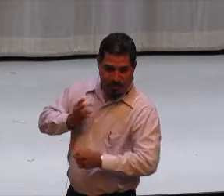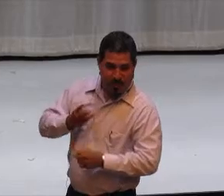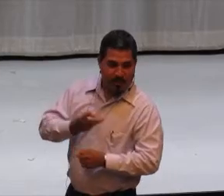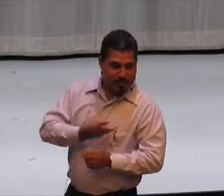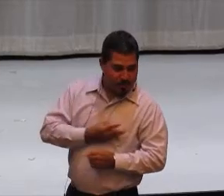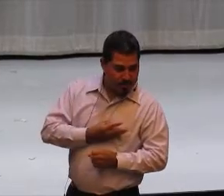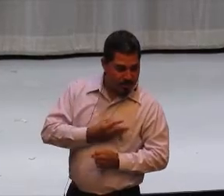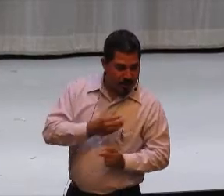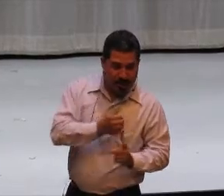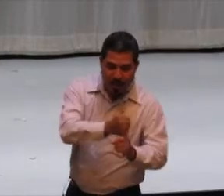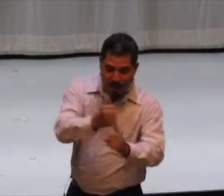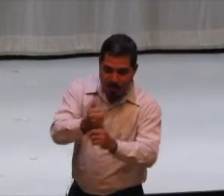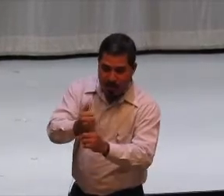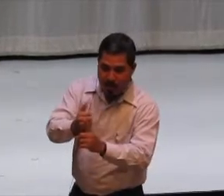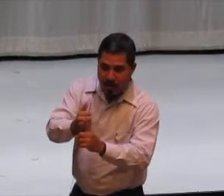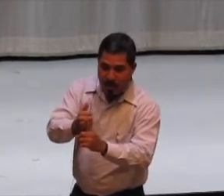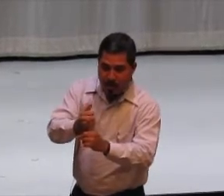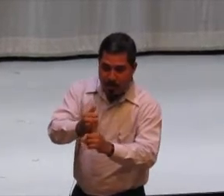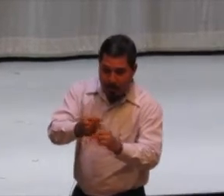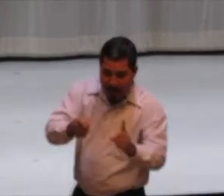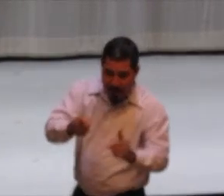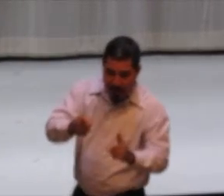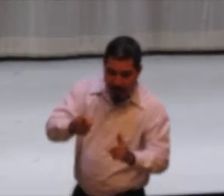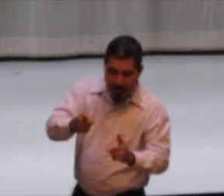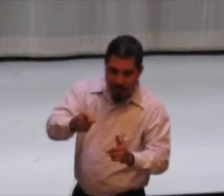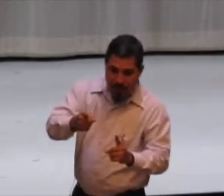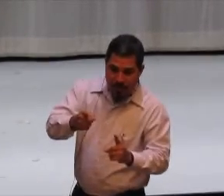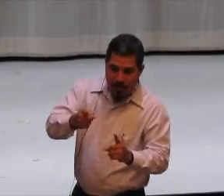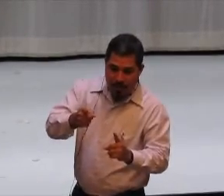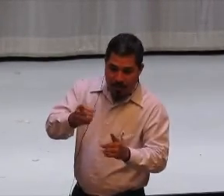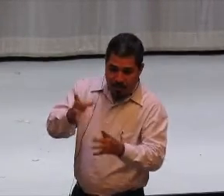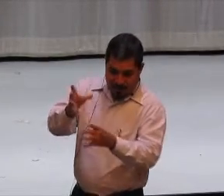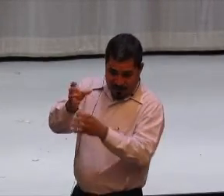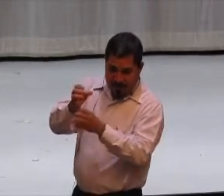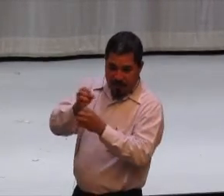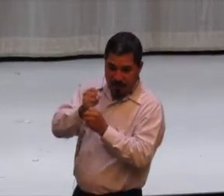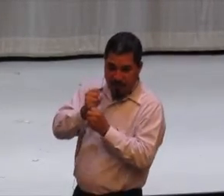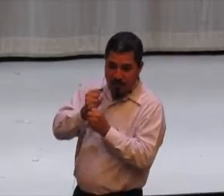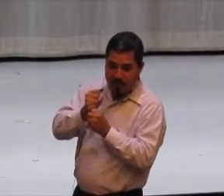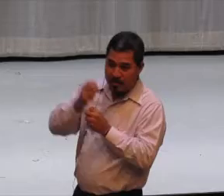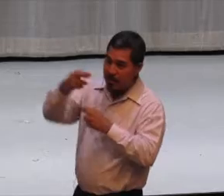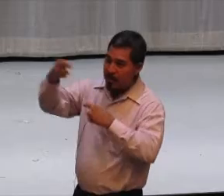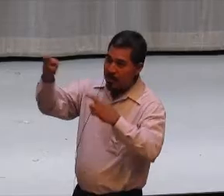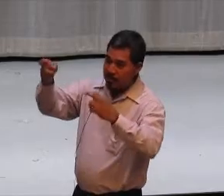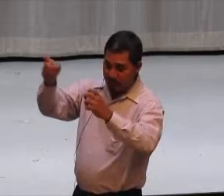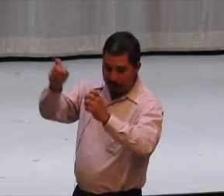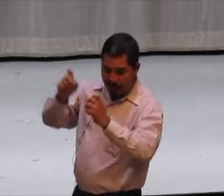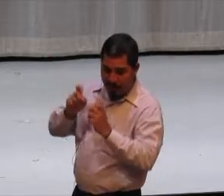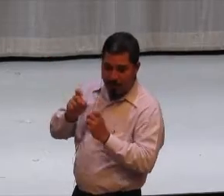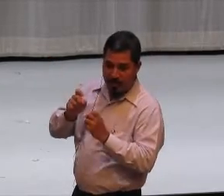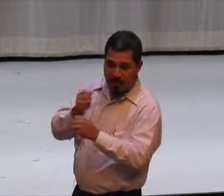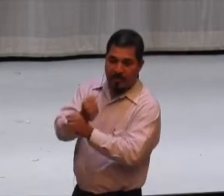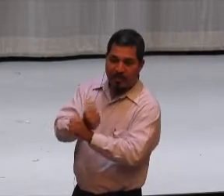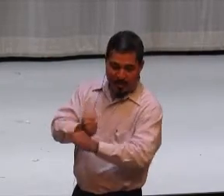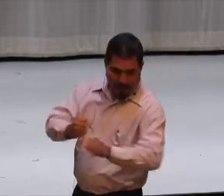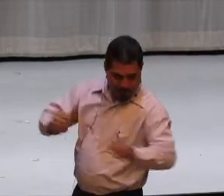para cada uno, pero que si aceptamos su regalo de la